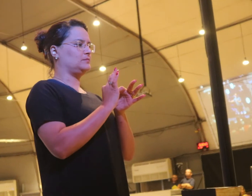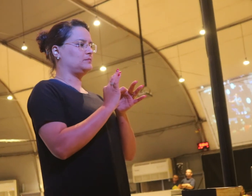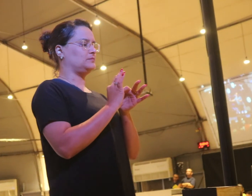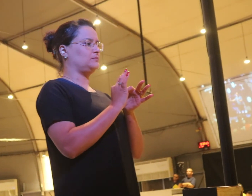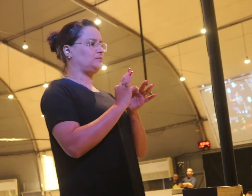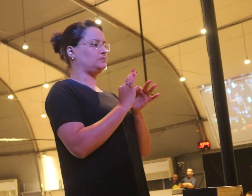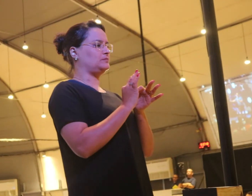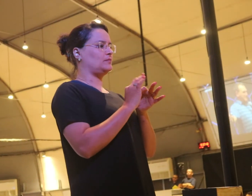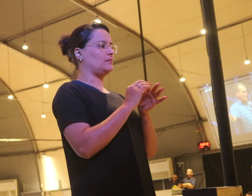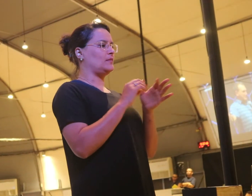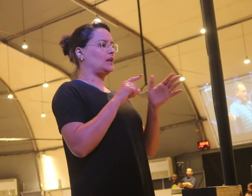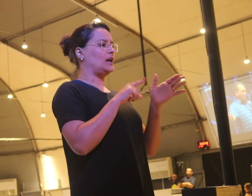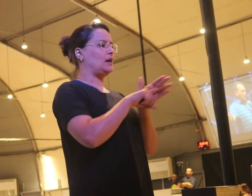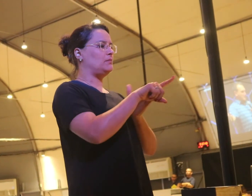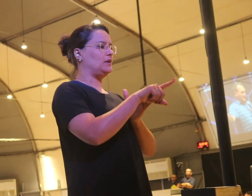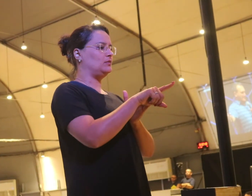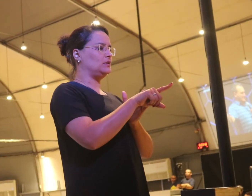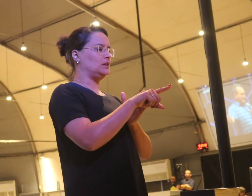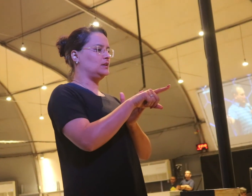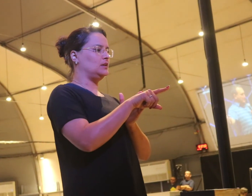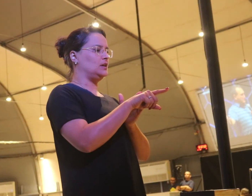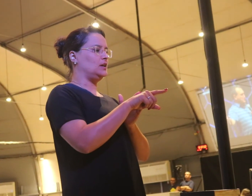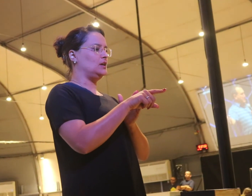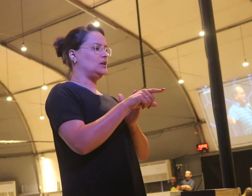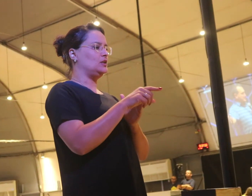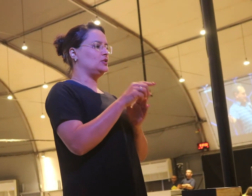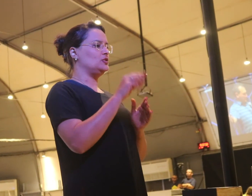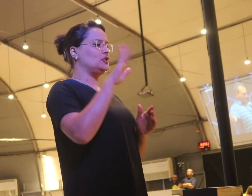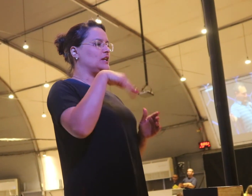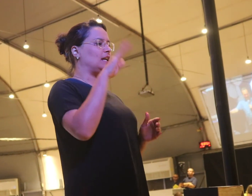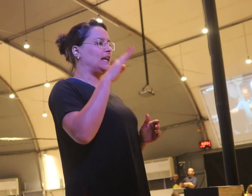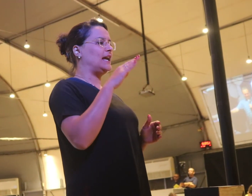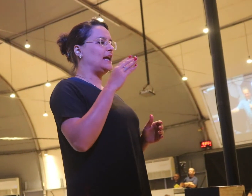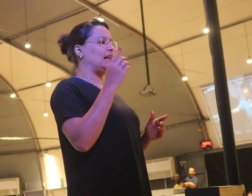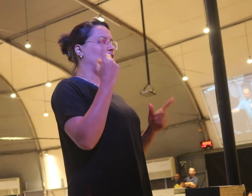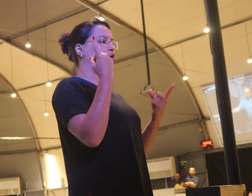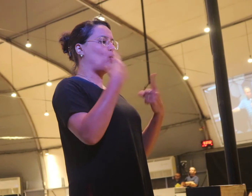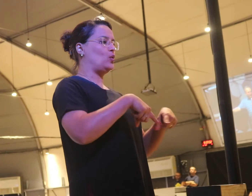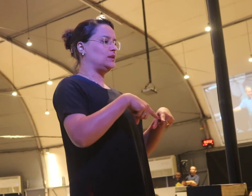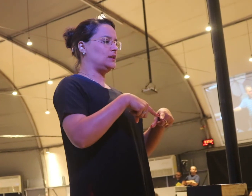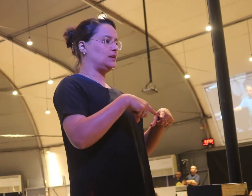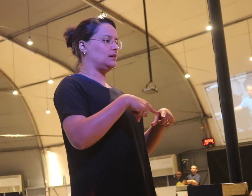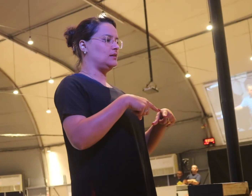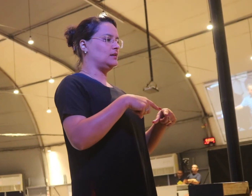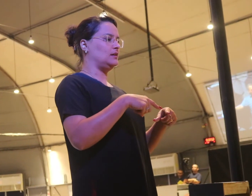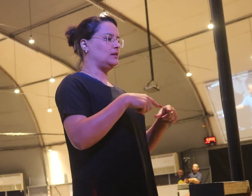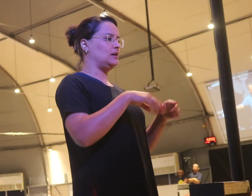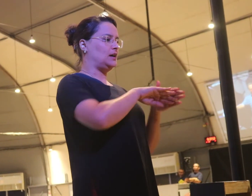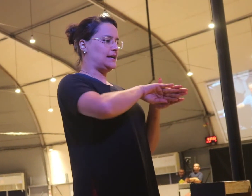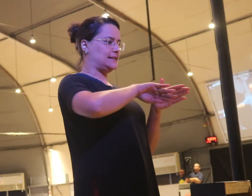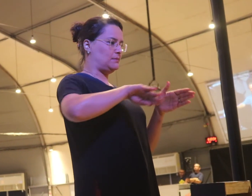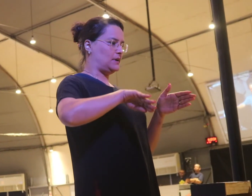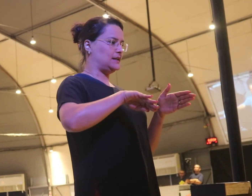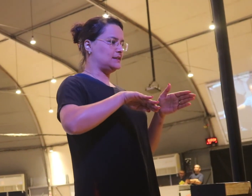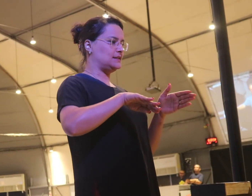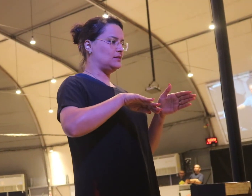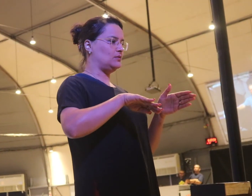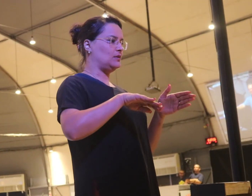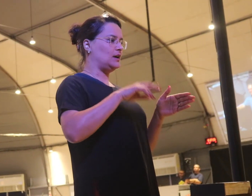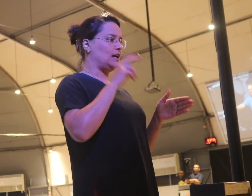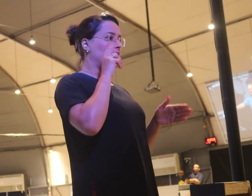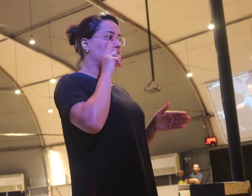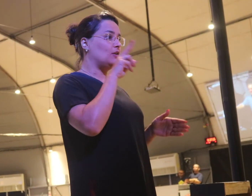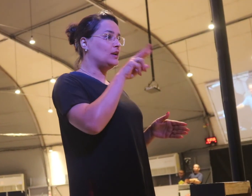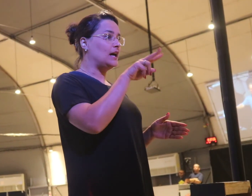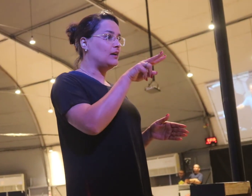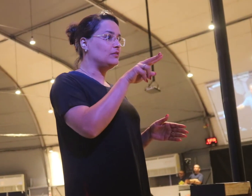que, afinal, quem então é contra a nossa filiação, enquanto eu olhava para os irmãos, foram os 3 segundos mais longos